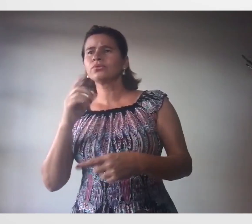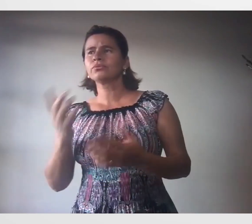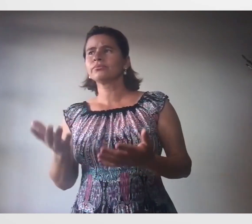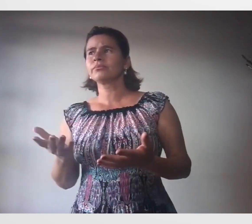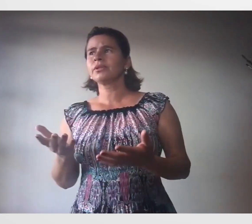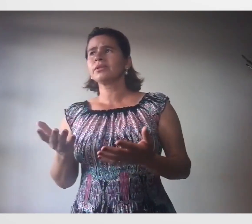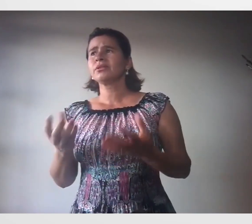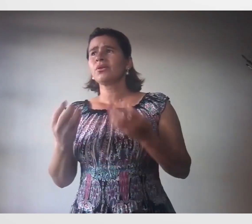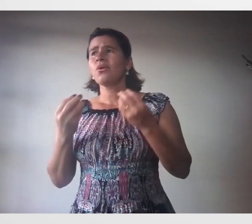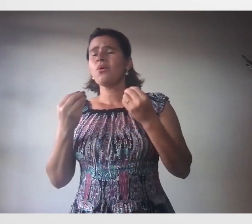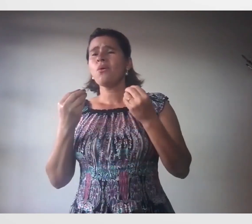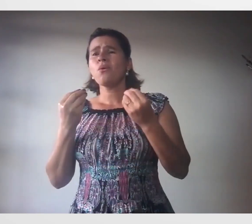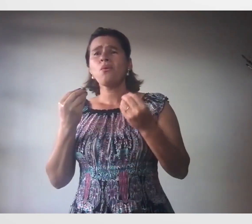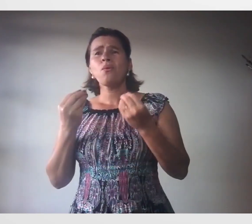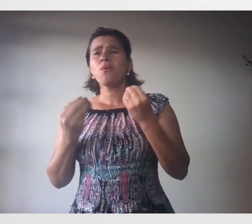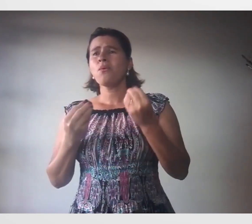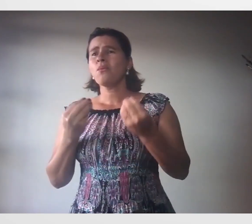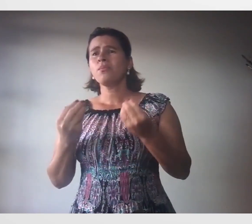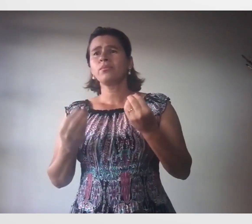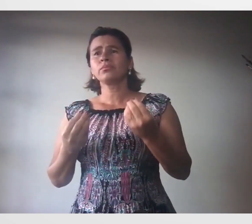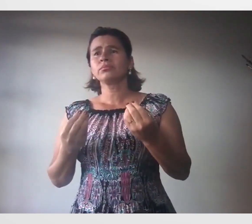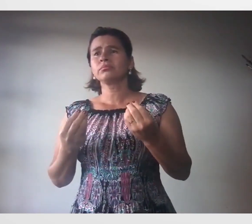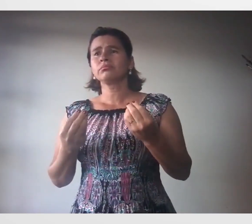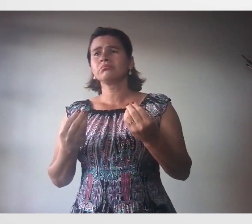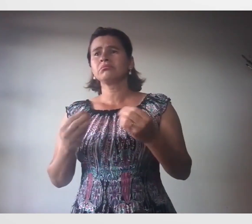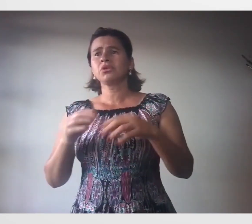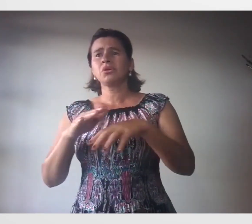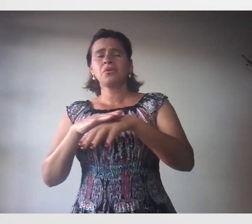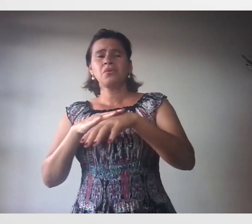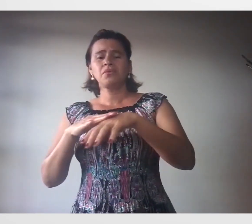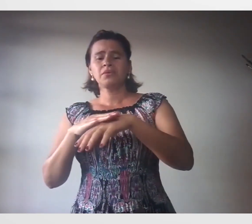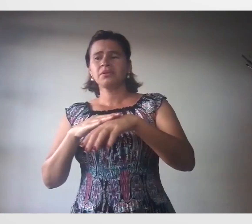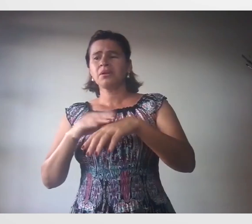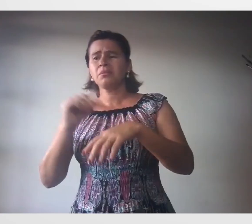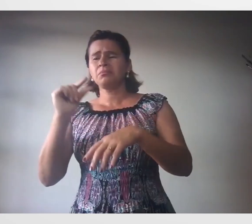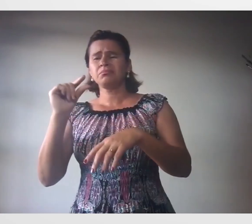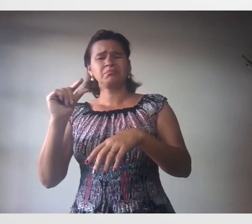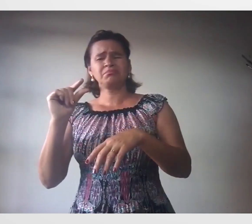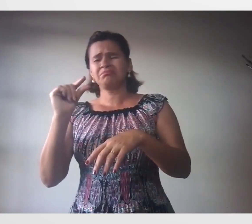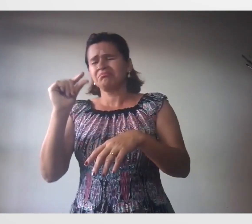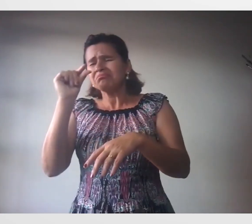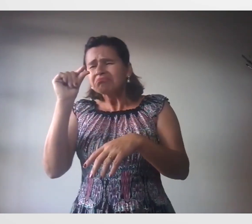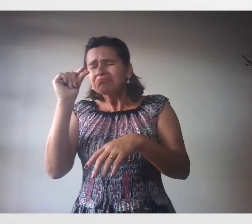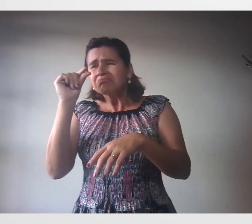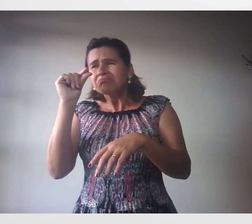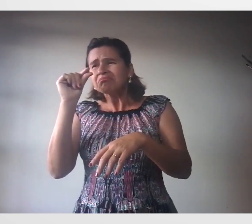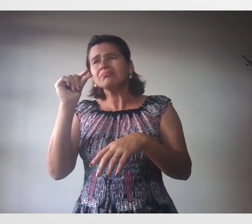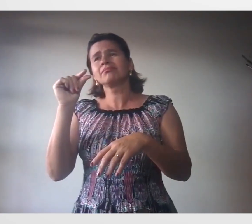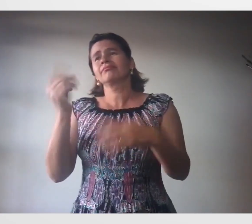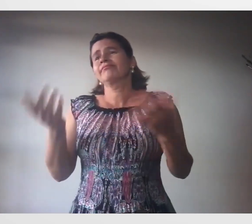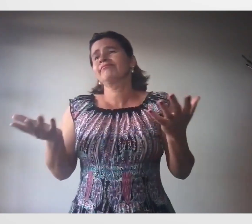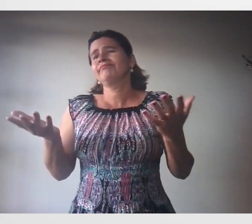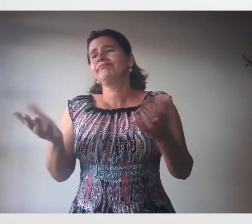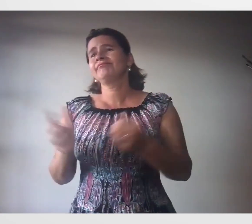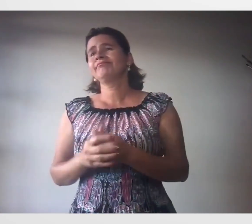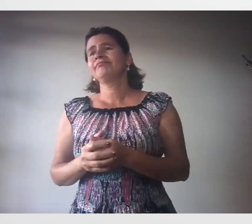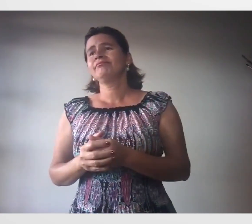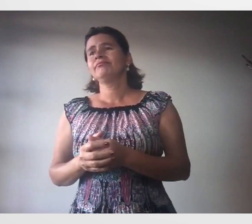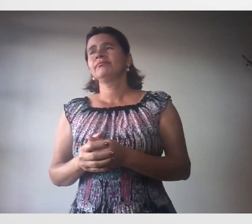E eu ficava me perguntando como é que eu vou aprender da Libras. Eu sei tão pouco de Libras, como é que eu vou me